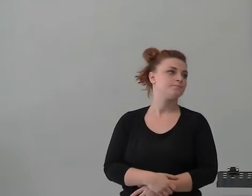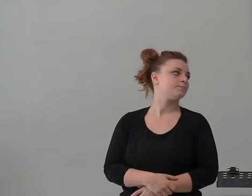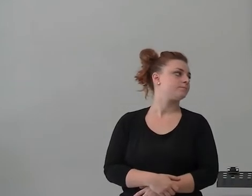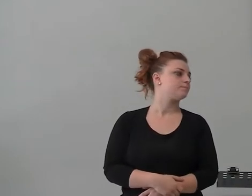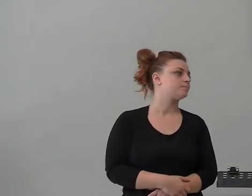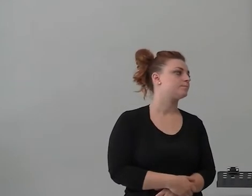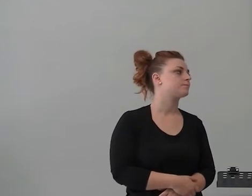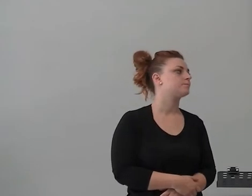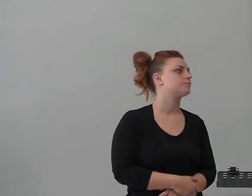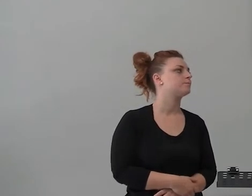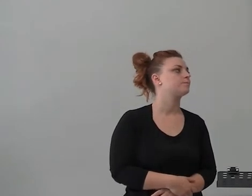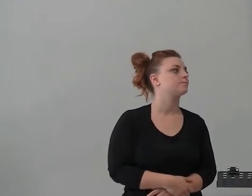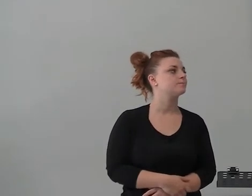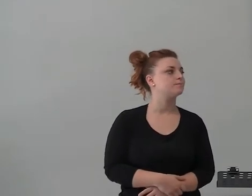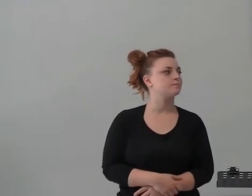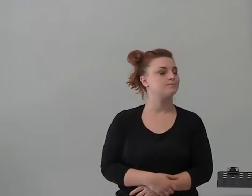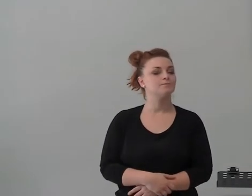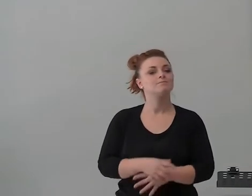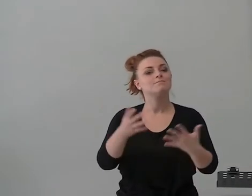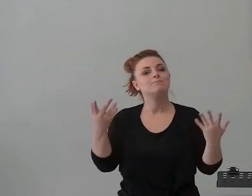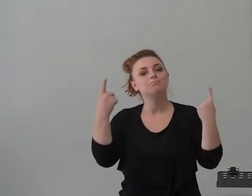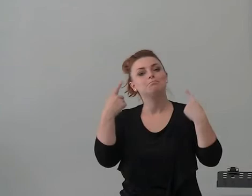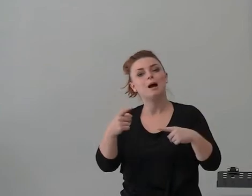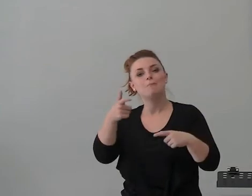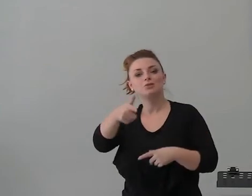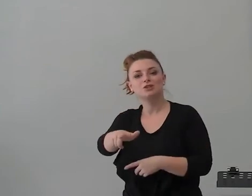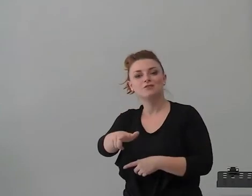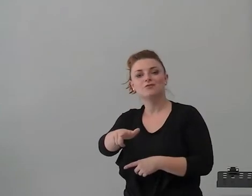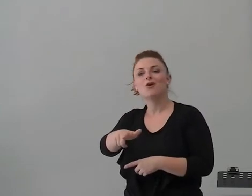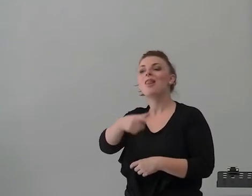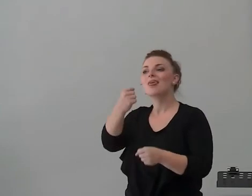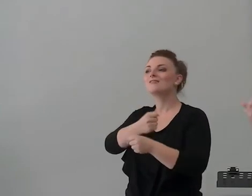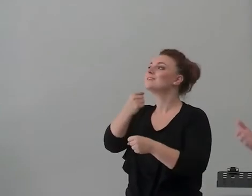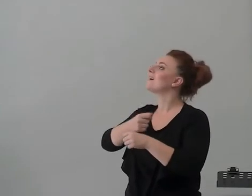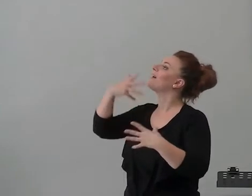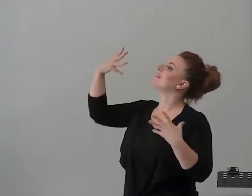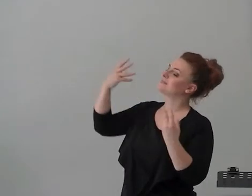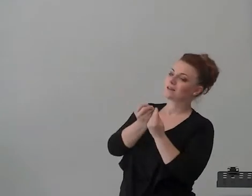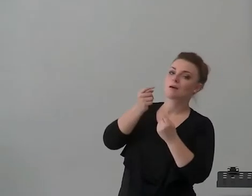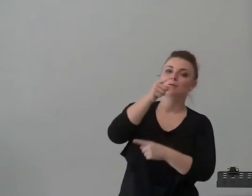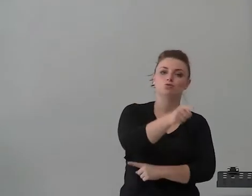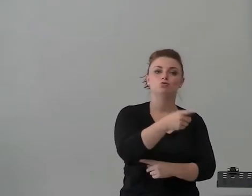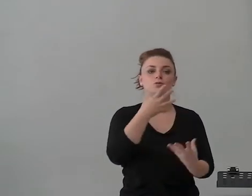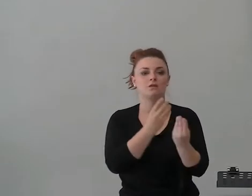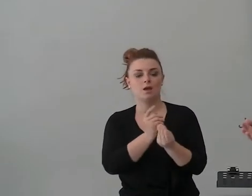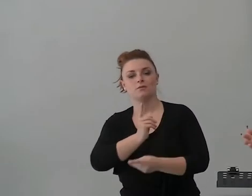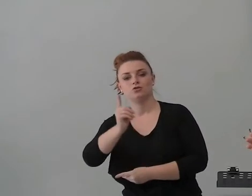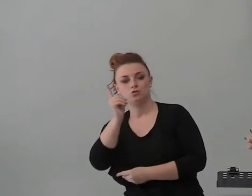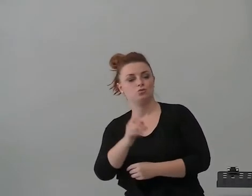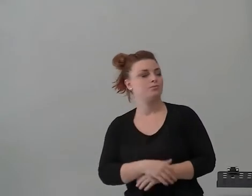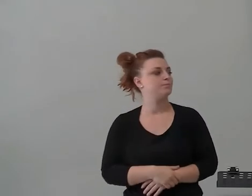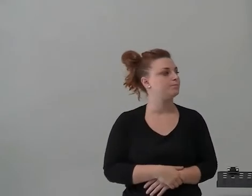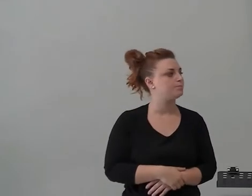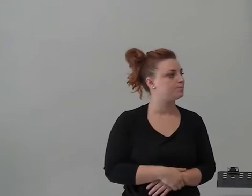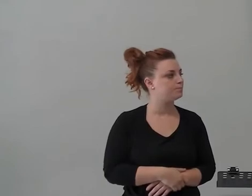Abbiamo lavorato insieme. Io e Gesù. Tu e Gesù. Questa chiesa